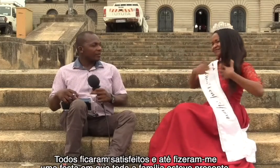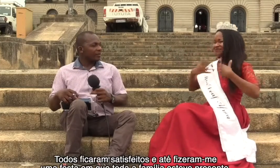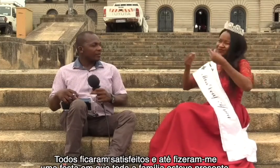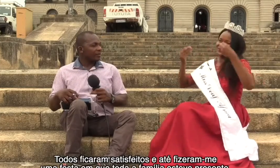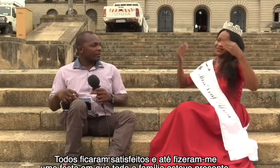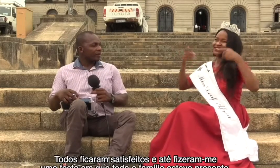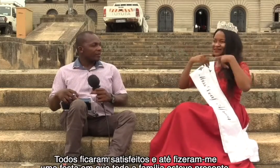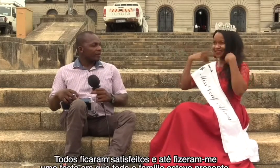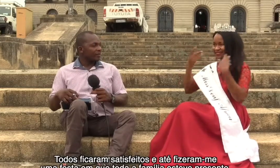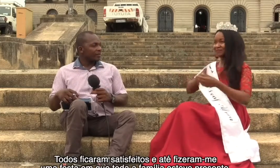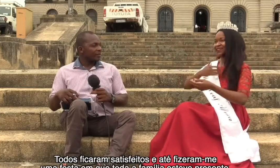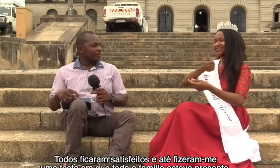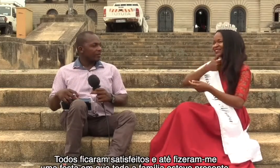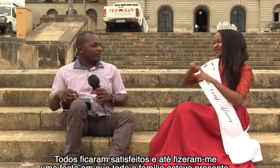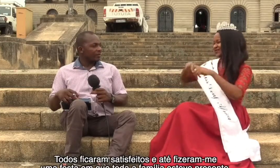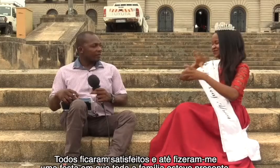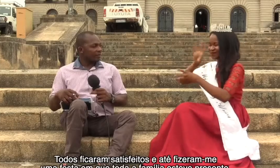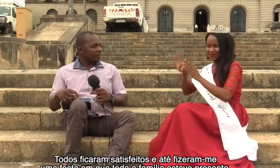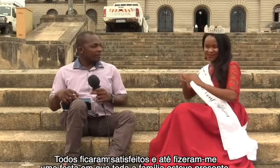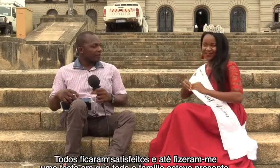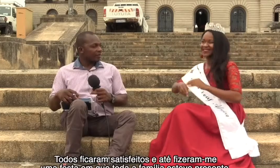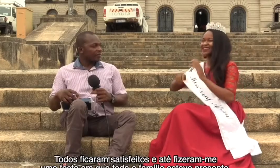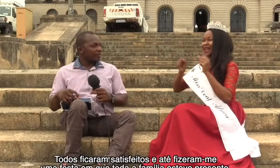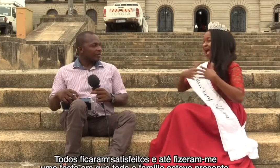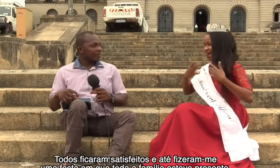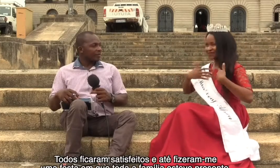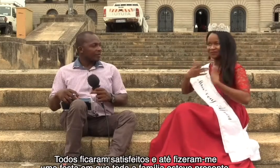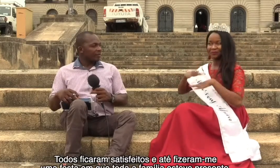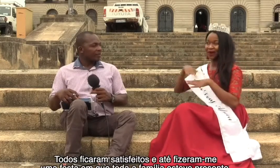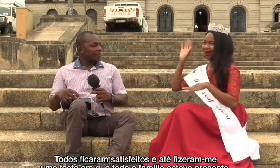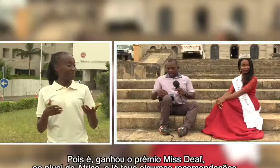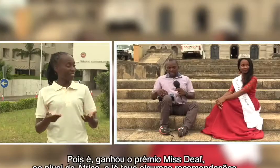fizeram-me uma festa em que toda a família esteve presente.